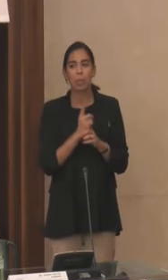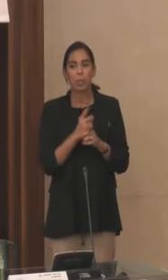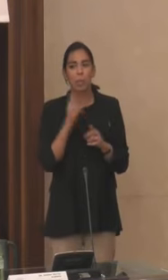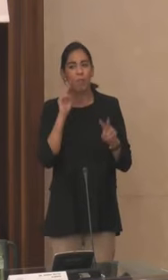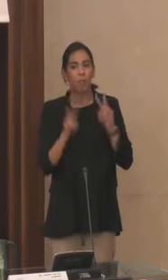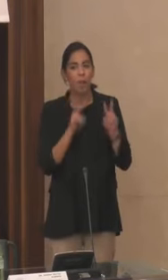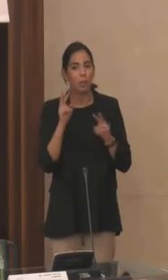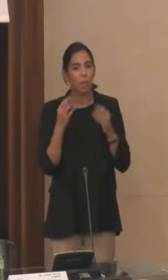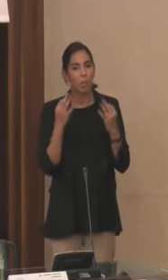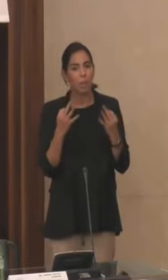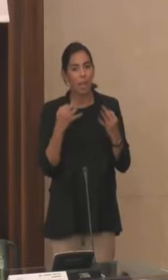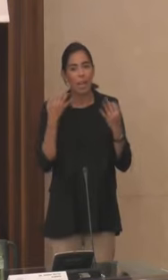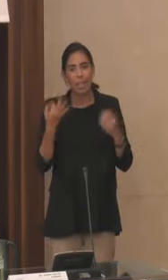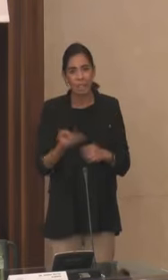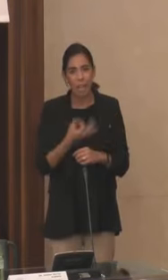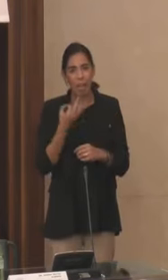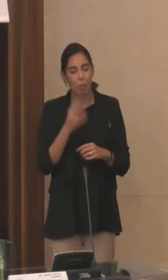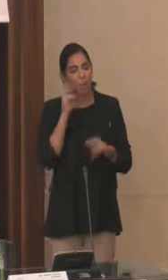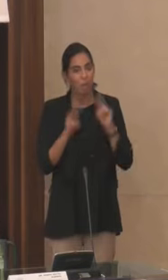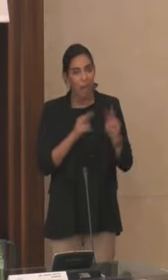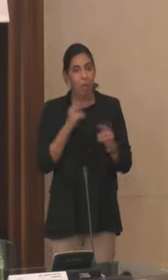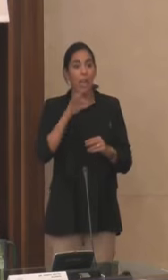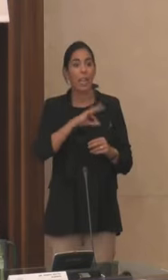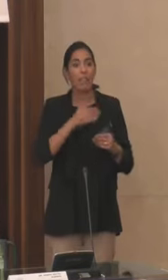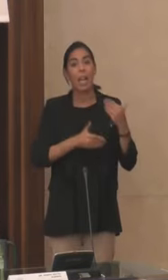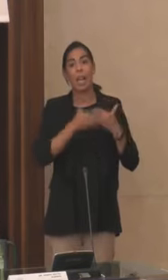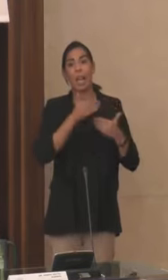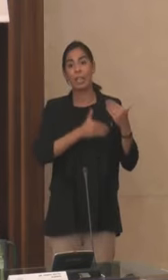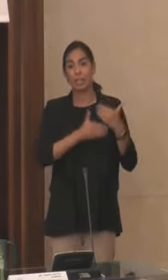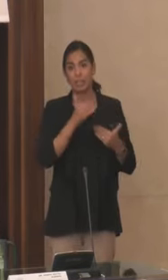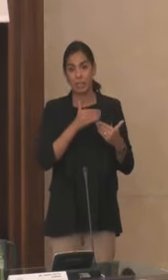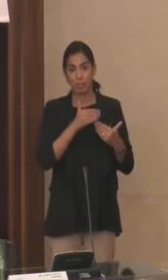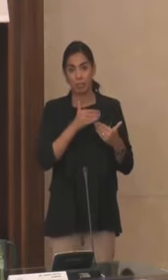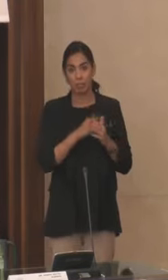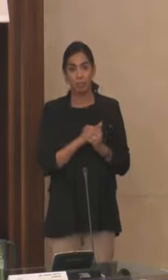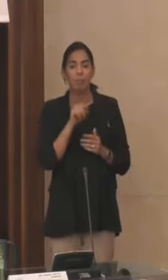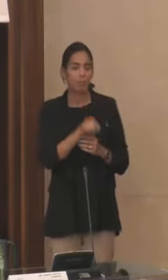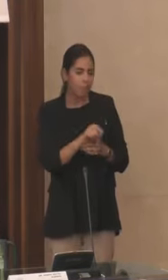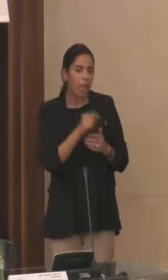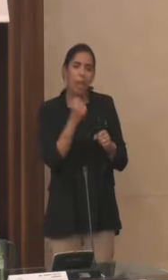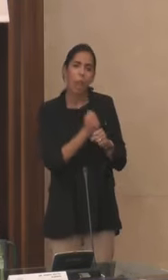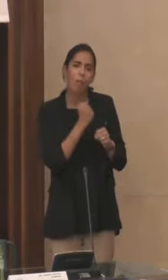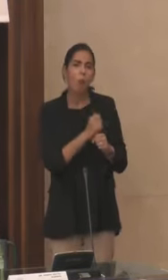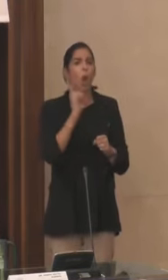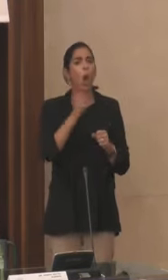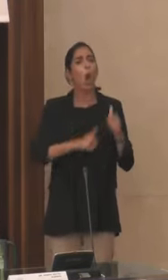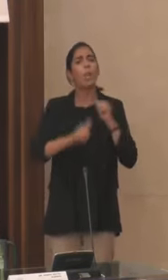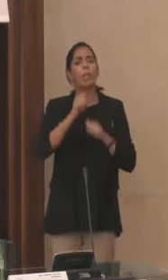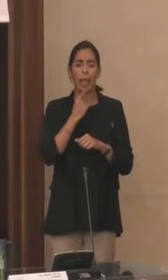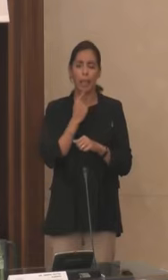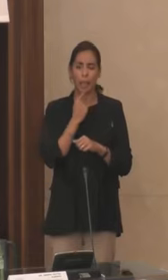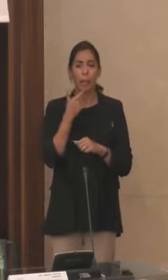sempre, valutare gli interessi. Chi sono quelli che hanno ordinato questo lavoro? Perché i lavori si